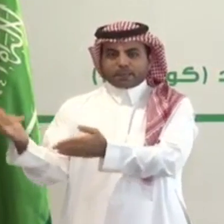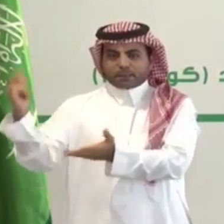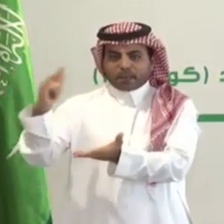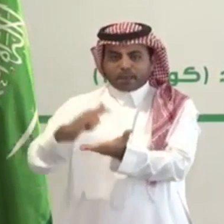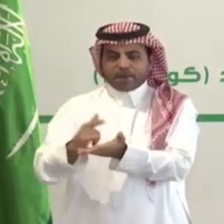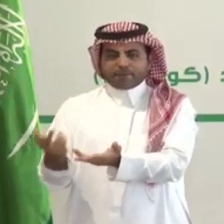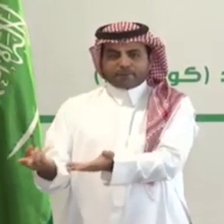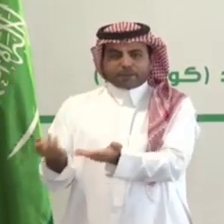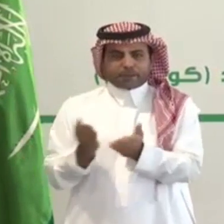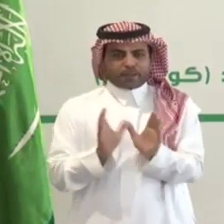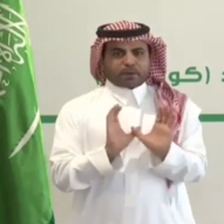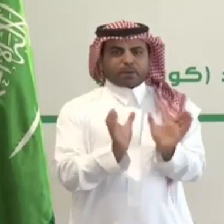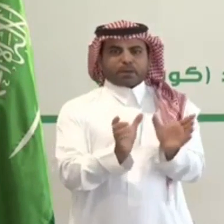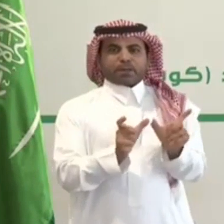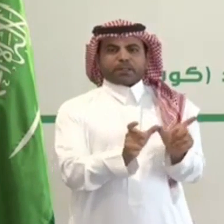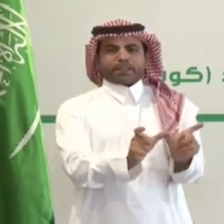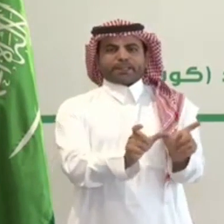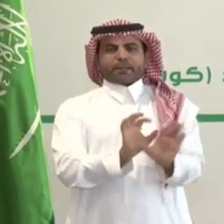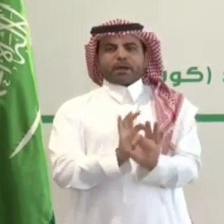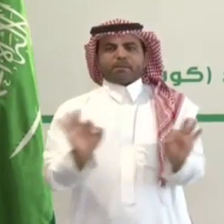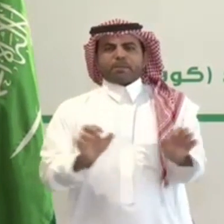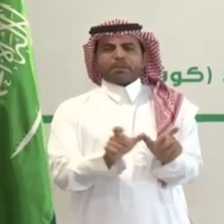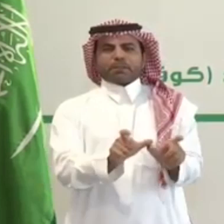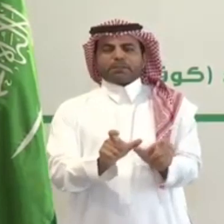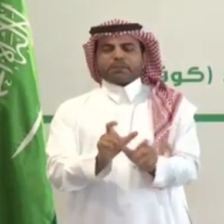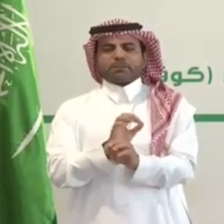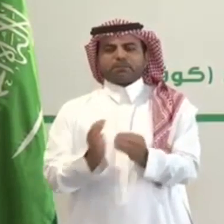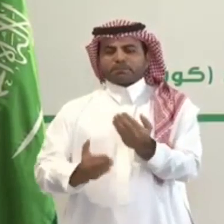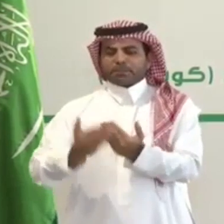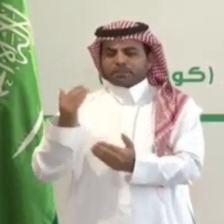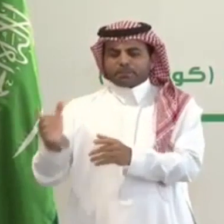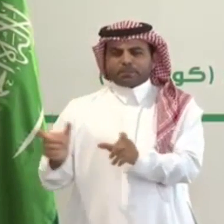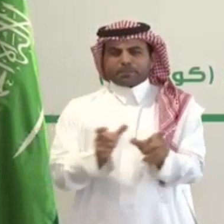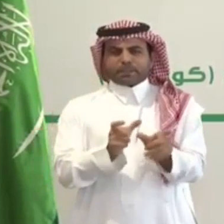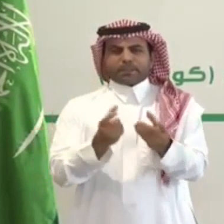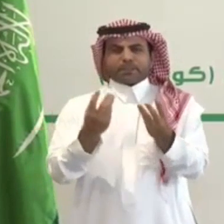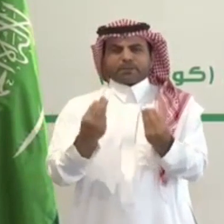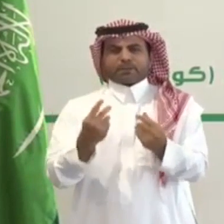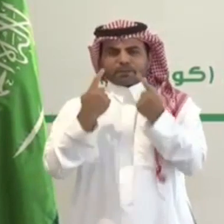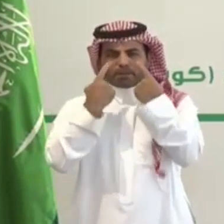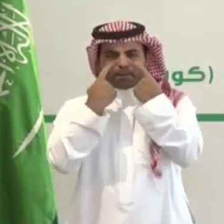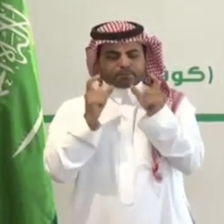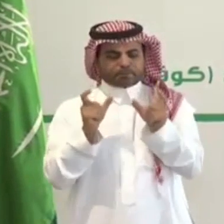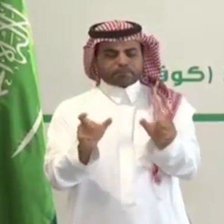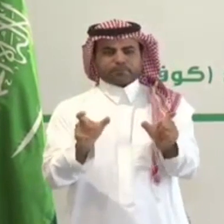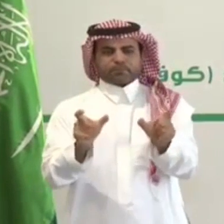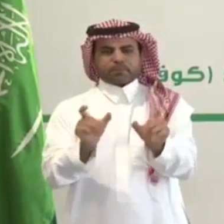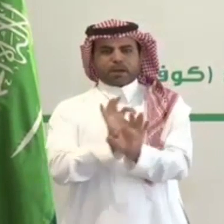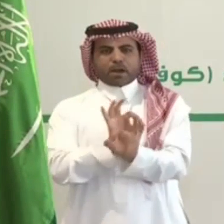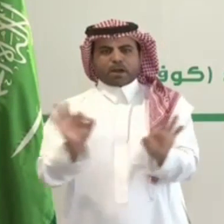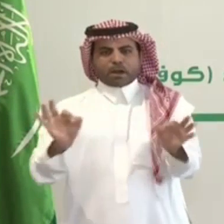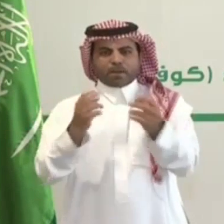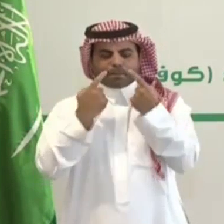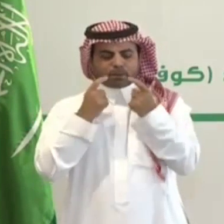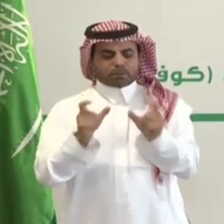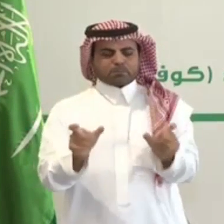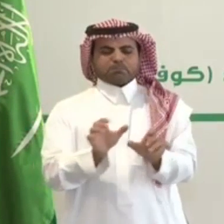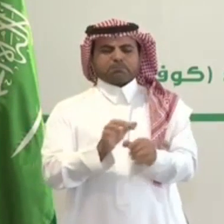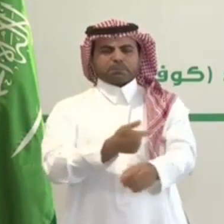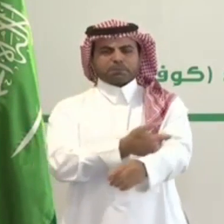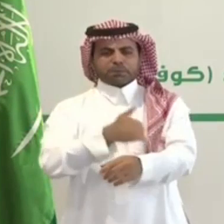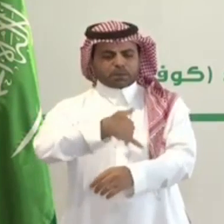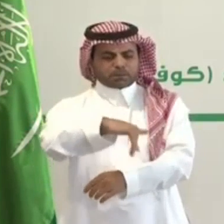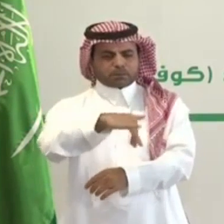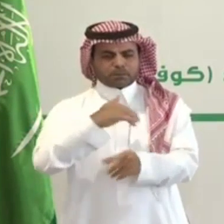دخولها إلى المملكة العربية السعودية، وبالتالي ظهور هذه الحالات يعتبر تحت السيطرة والمراقبة والمتابعة